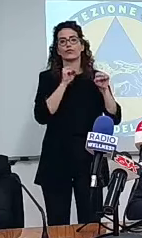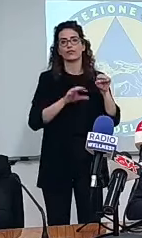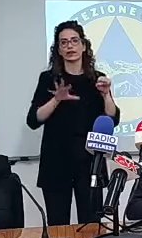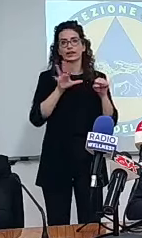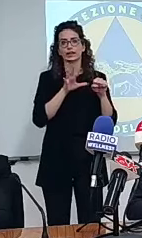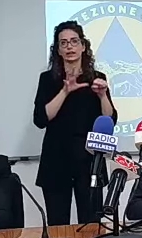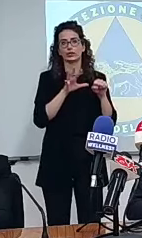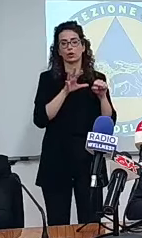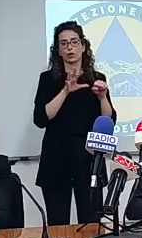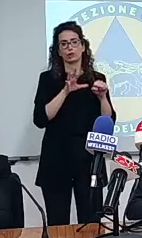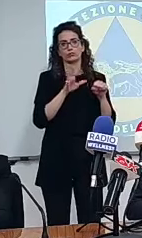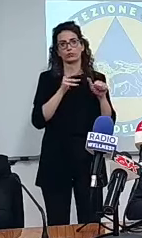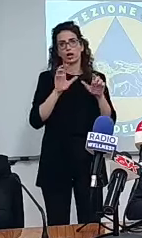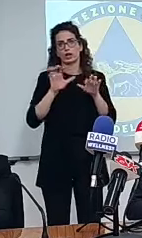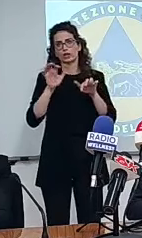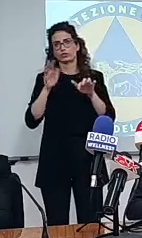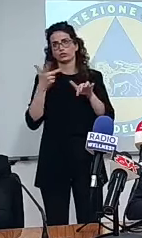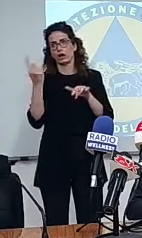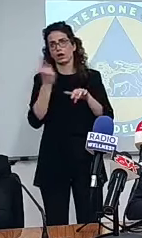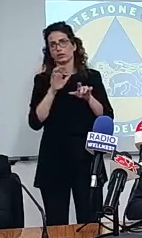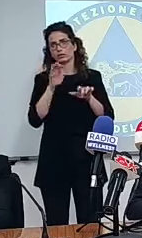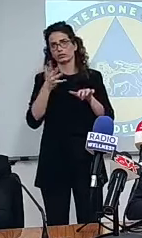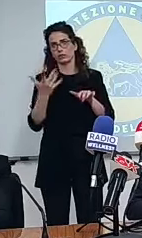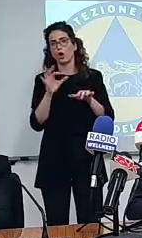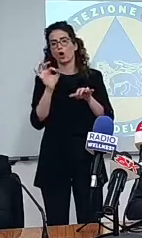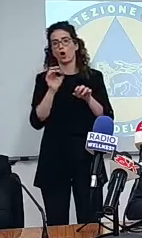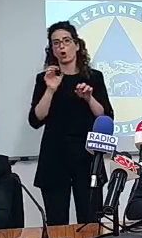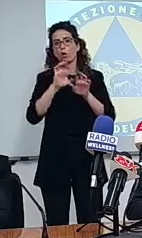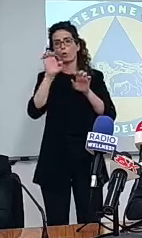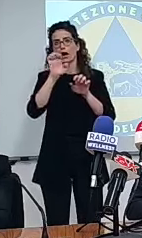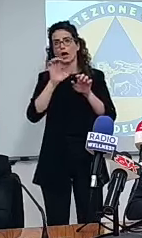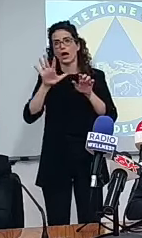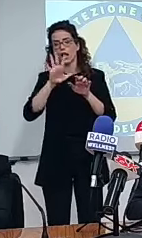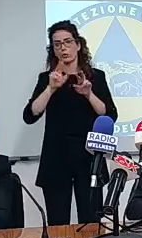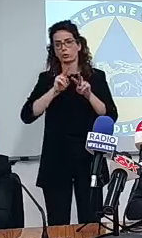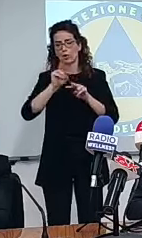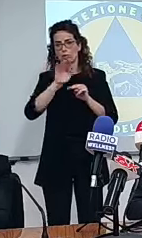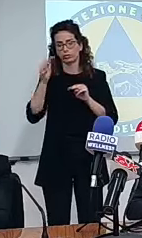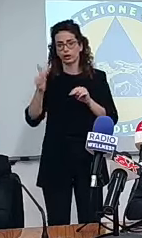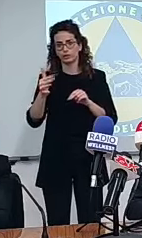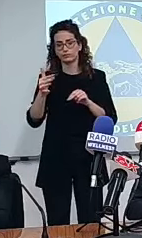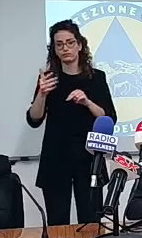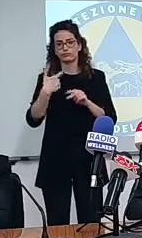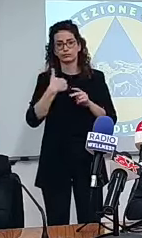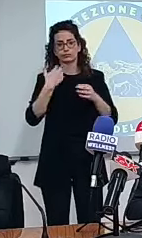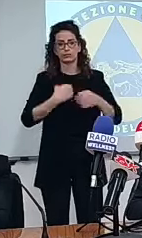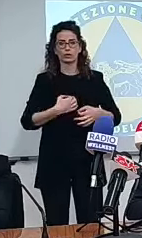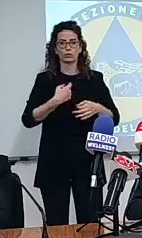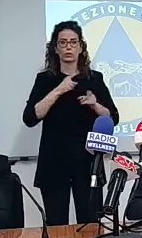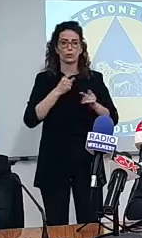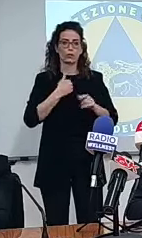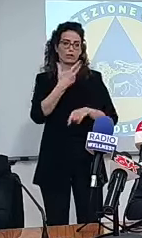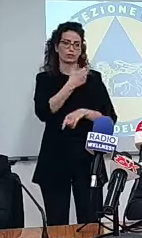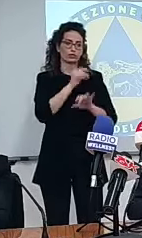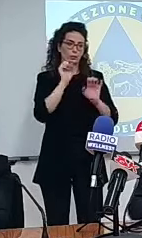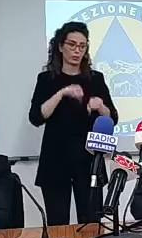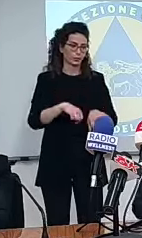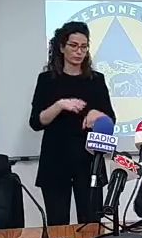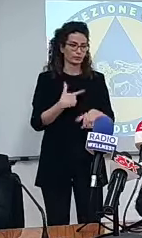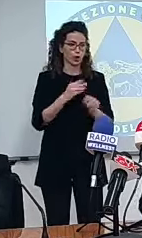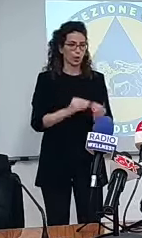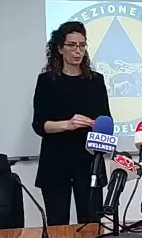regione diversa dalla nostra, ovviamente, e da un paese europeo, avendo appunto la garanzia, come dice lei, che il vaccino si può fare? Cioè...